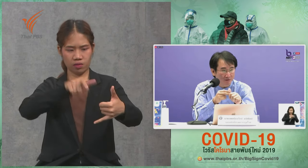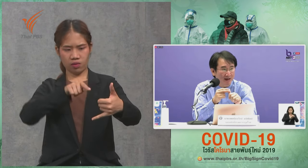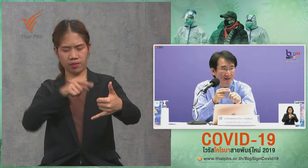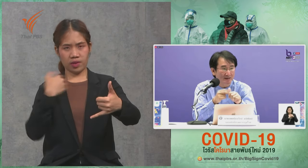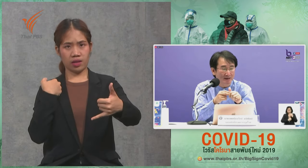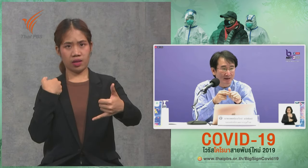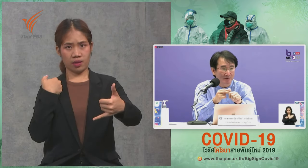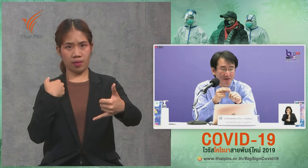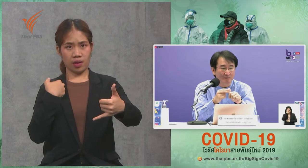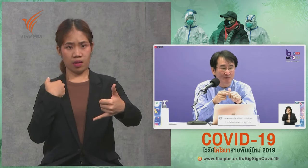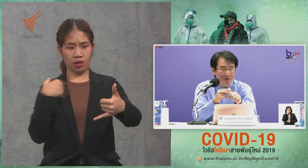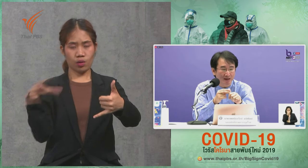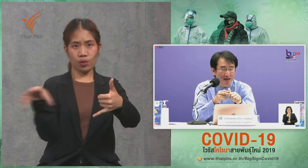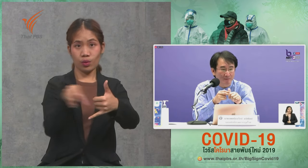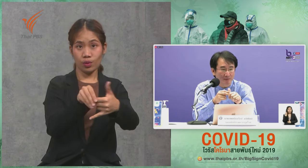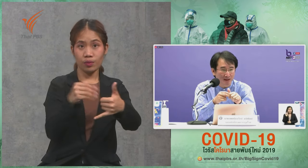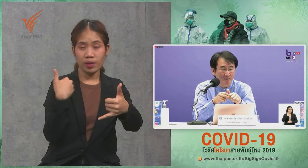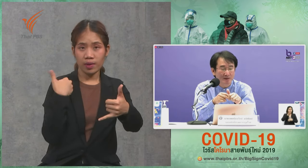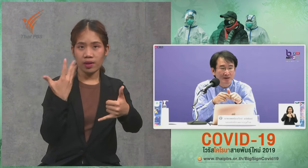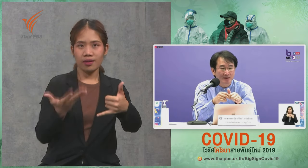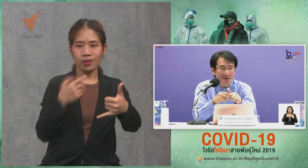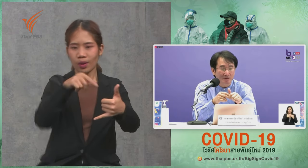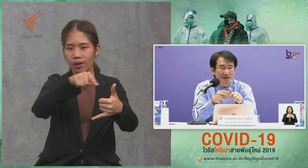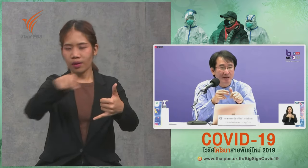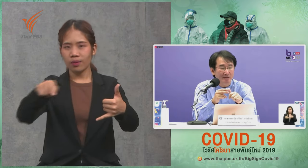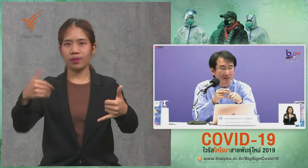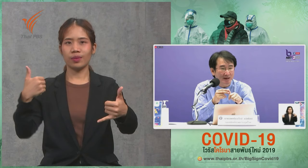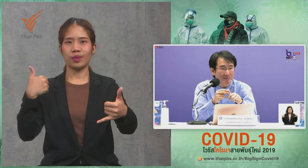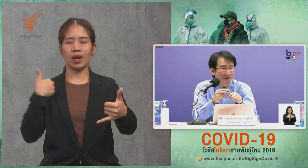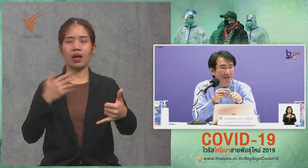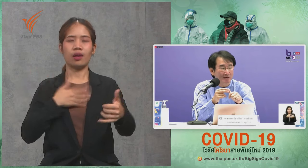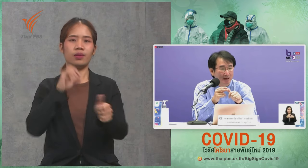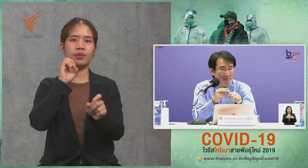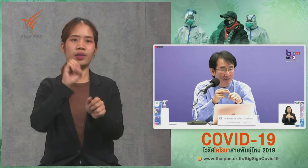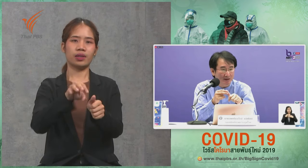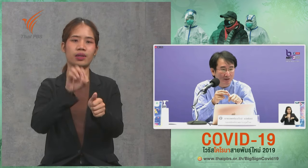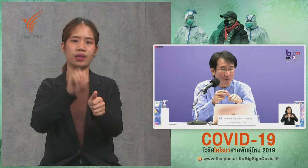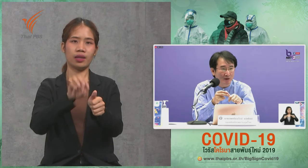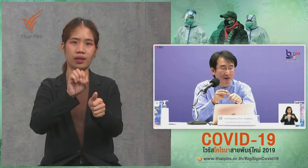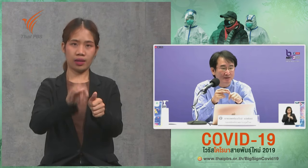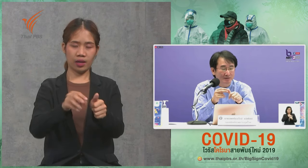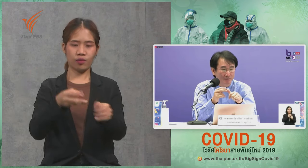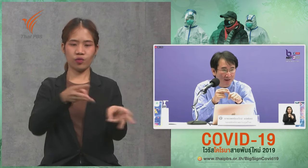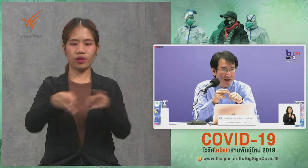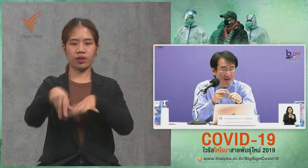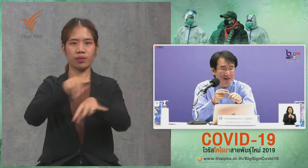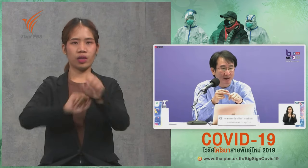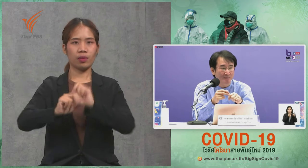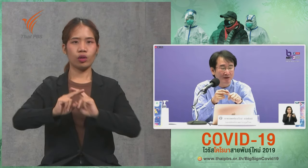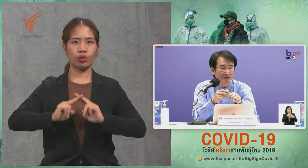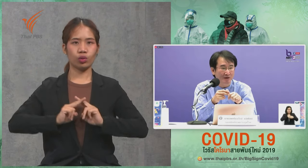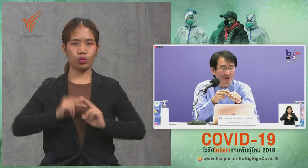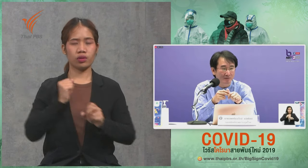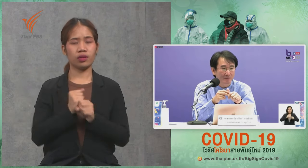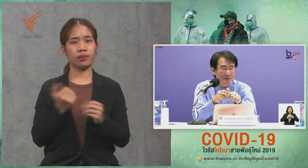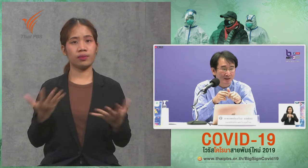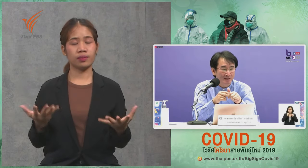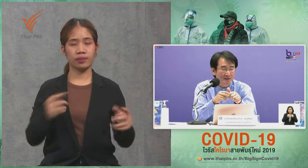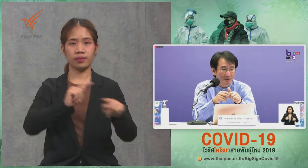งเป็นส่วนใหญ่นะครับหรือเกือบทั้งหมดนั่นแหละนะครับเดี๋ยวเราก็จะให้คำแนะนำในเรื่องของการปฏิบัติตัวอยู่ยังไงนะครับ